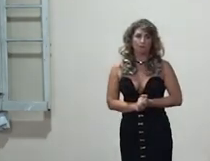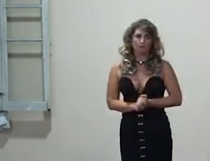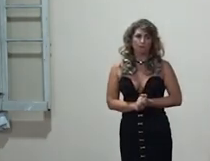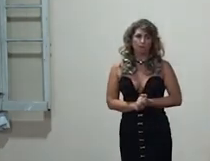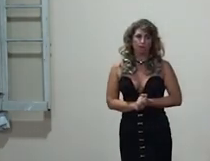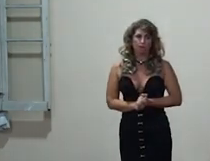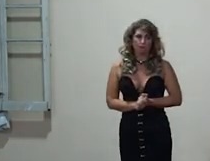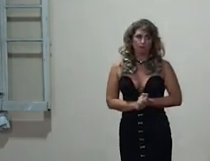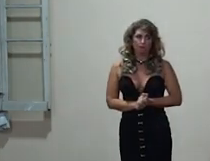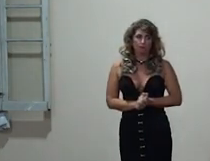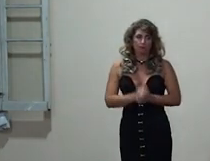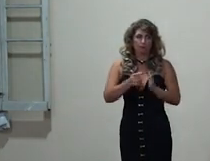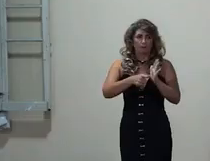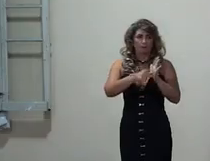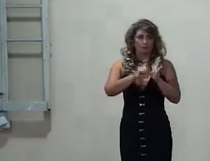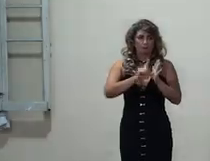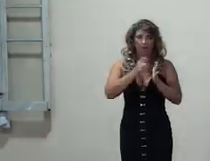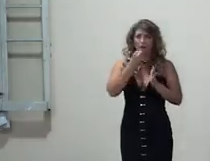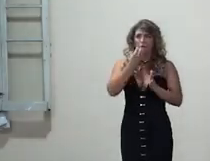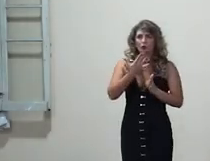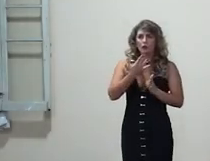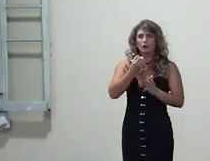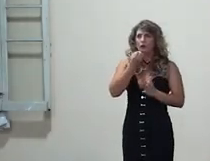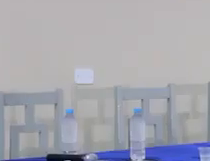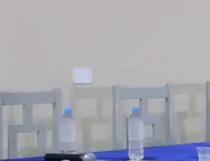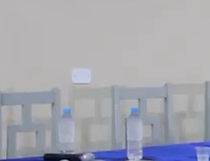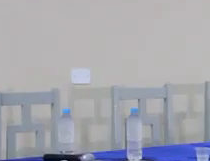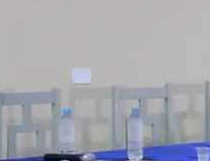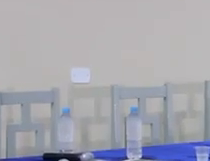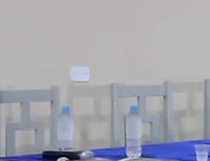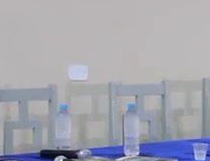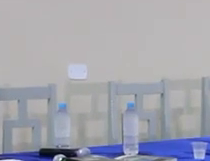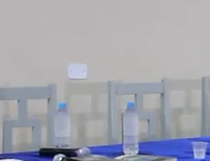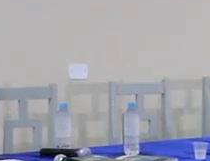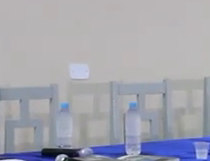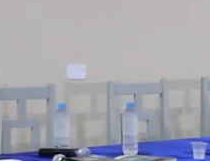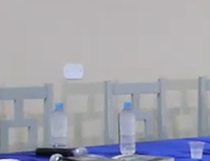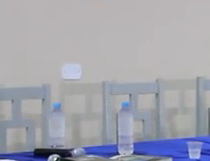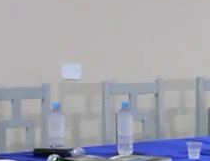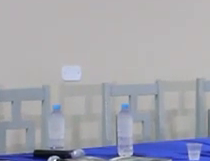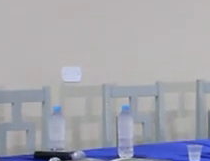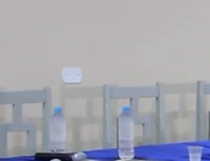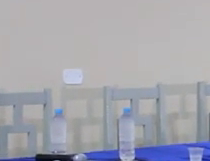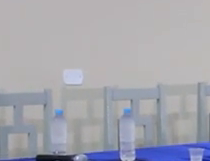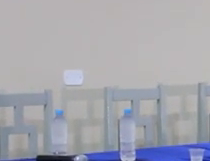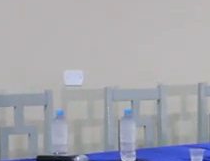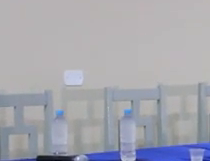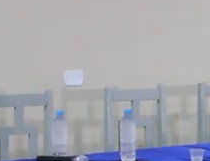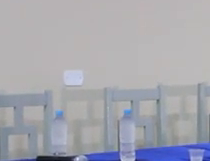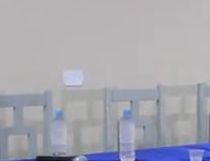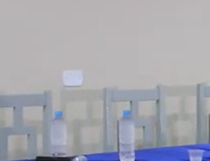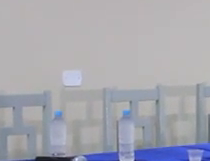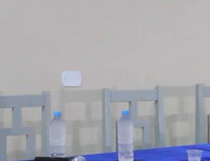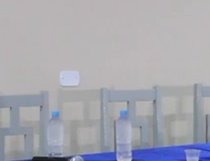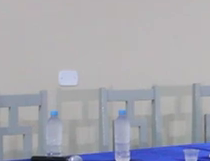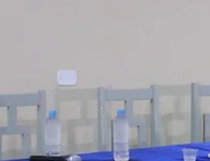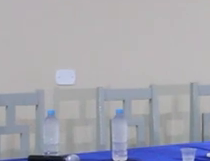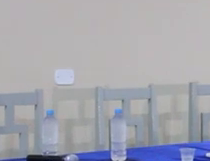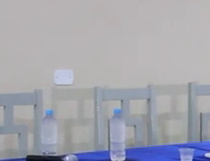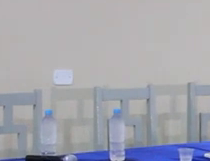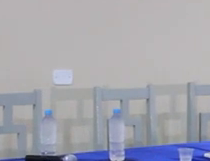Então, antes de eu falar que é boa para o turismo, eu quero falar do nosso compromisso com a